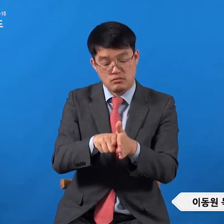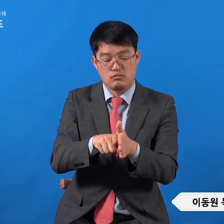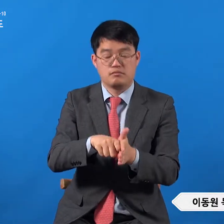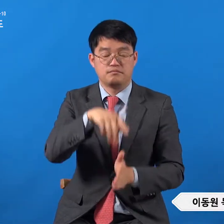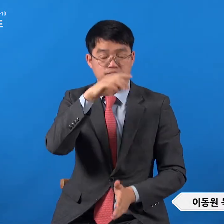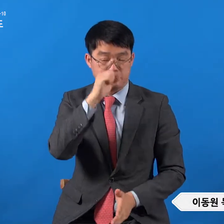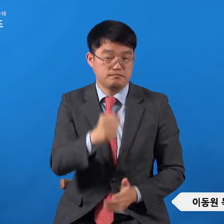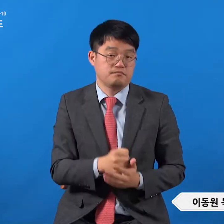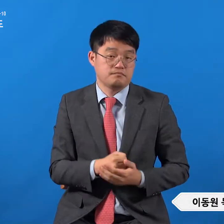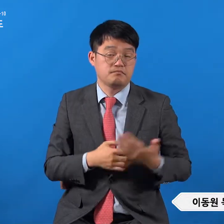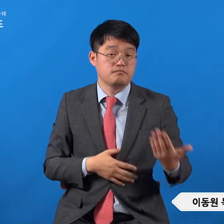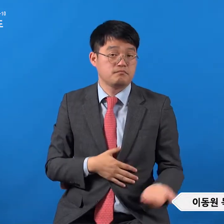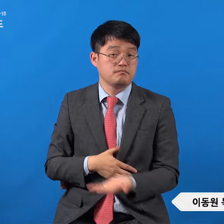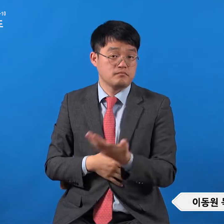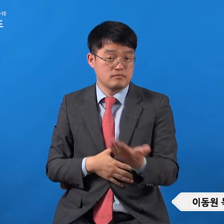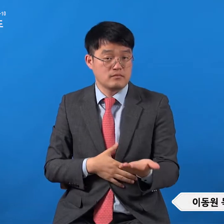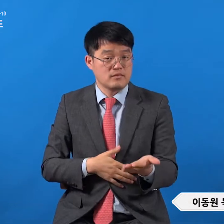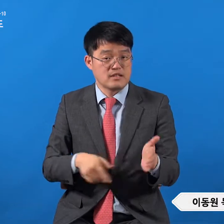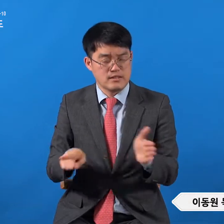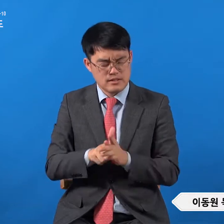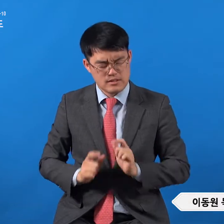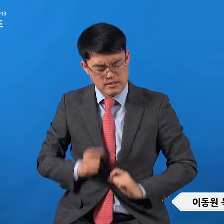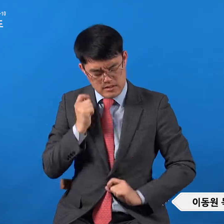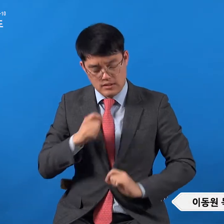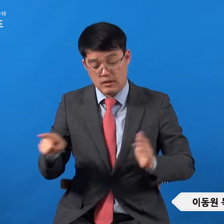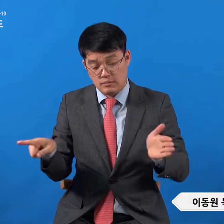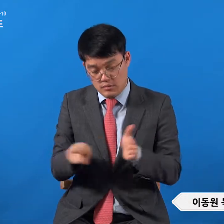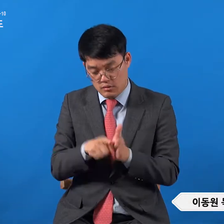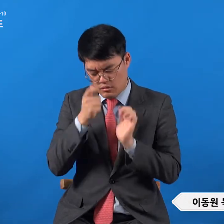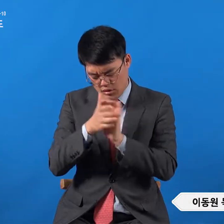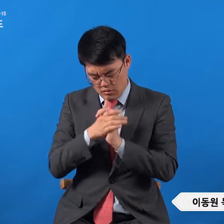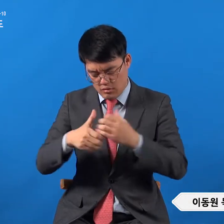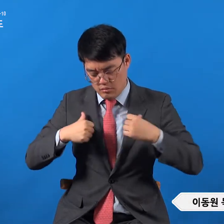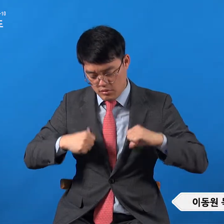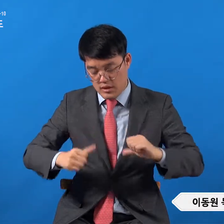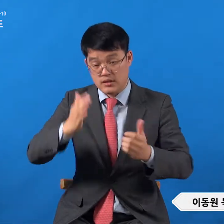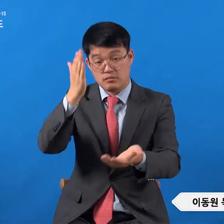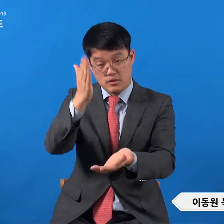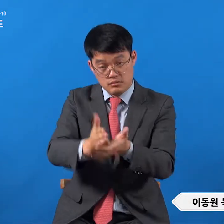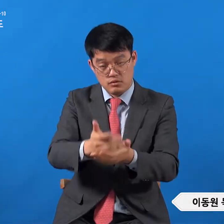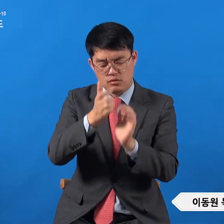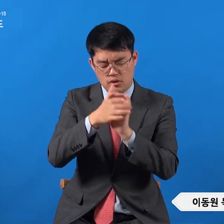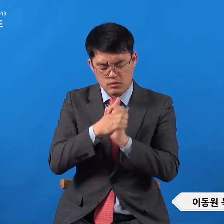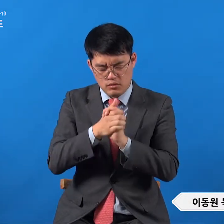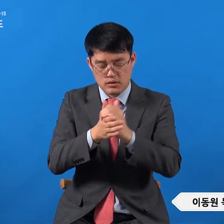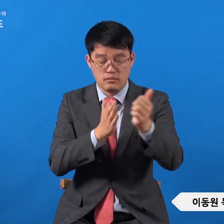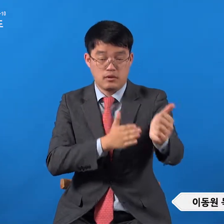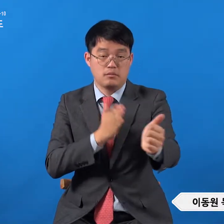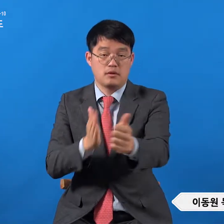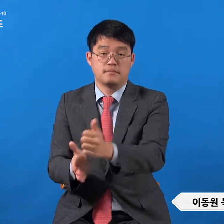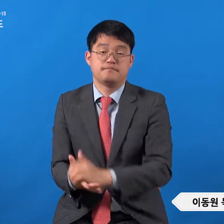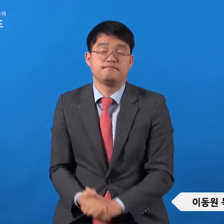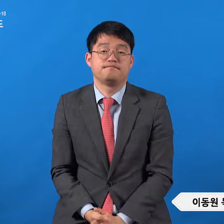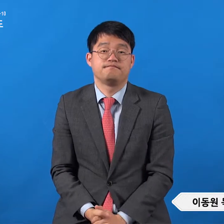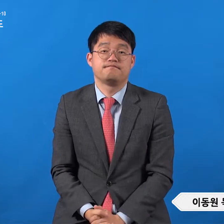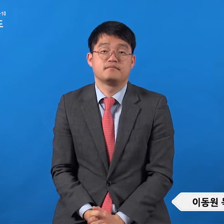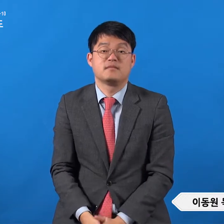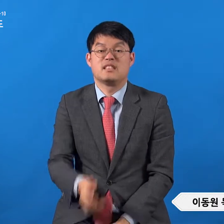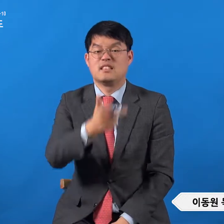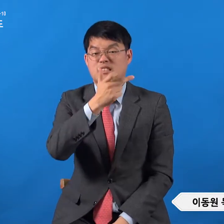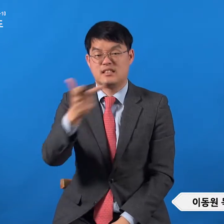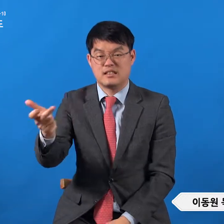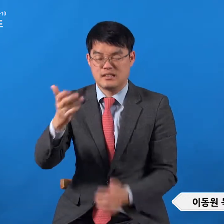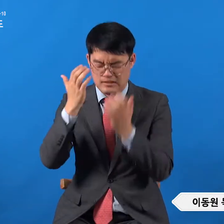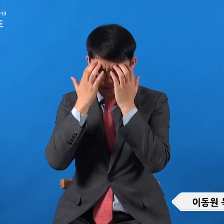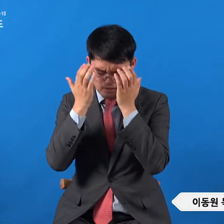좋을 것입니다. 그분의 신실하심을 믿고 기도를 포기하지 마십시오. 기도하시기 바랍니다. 이